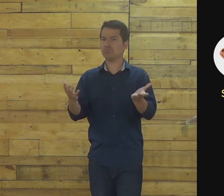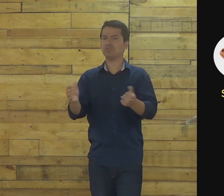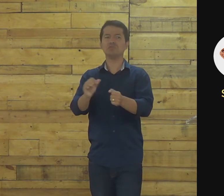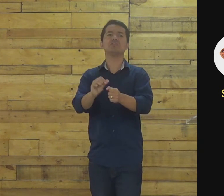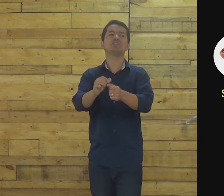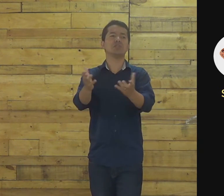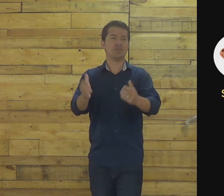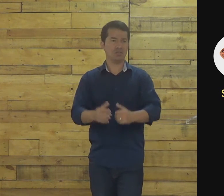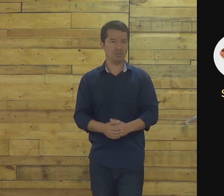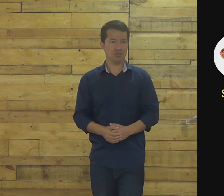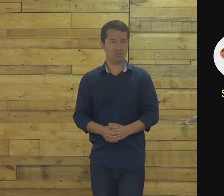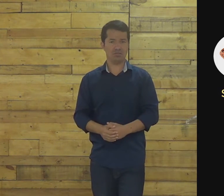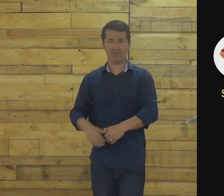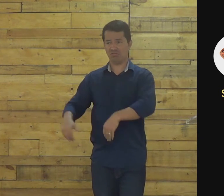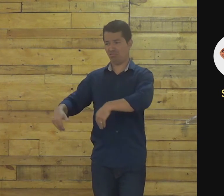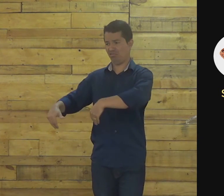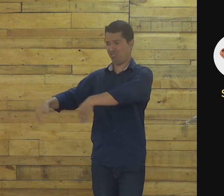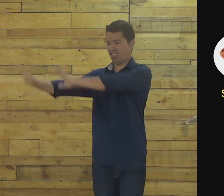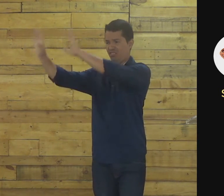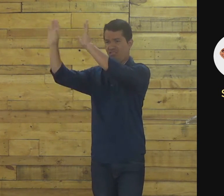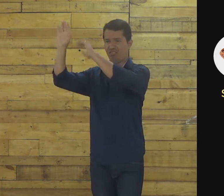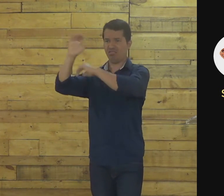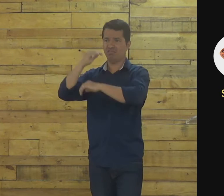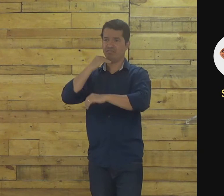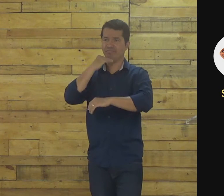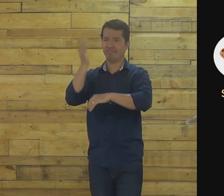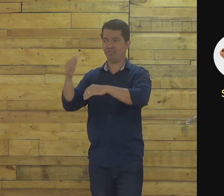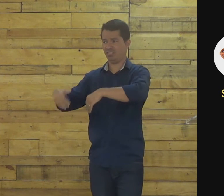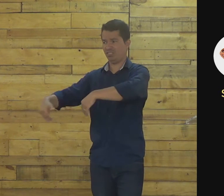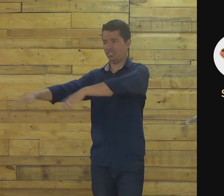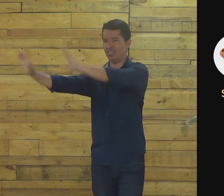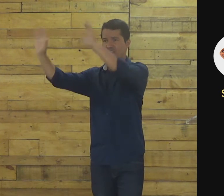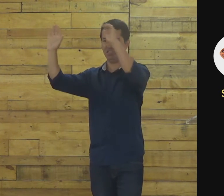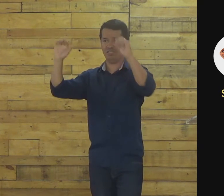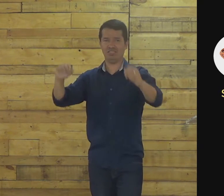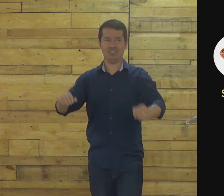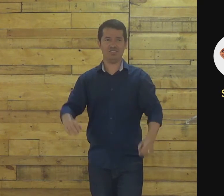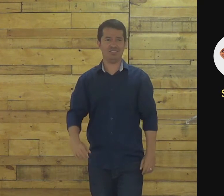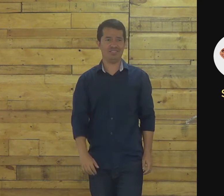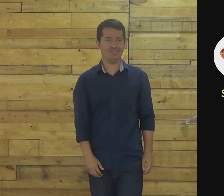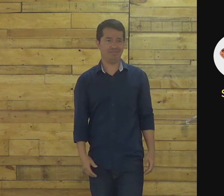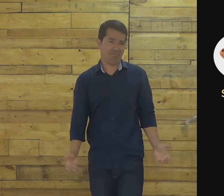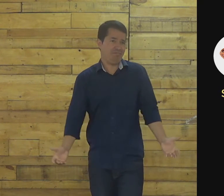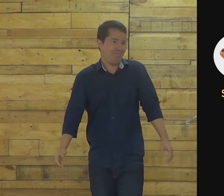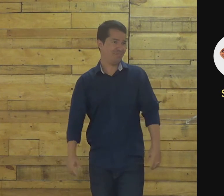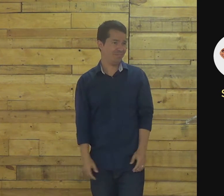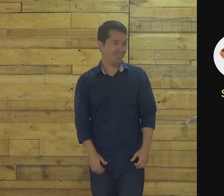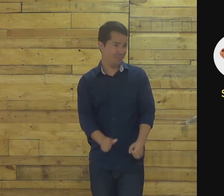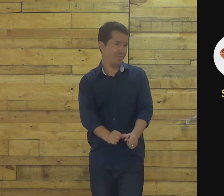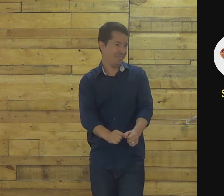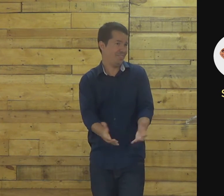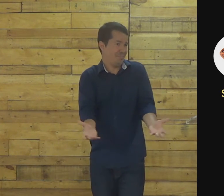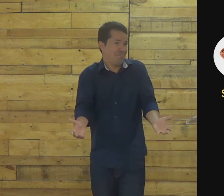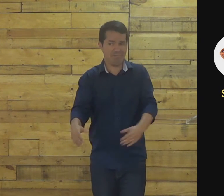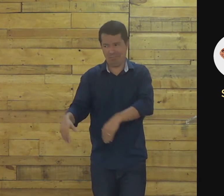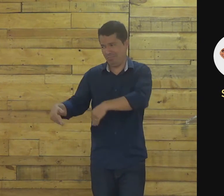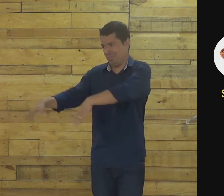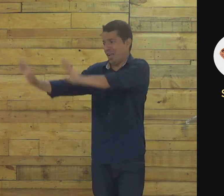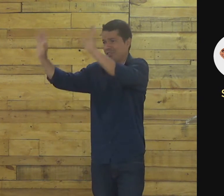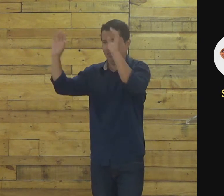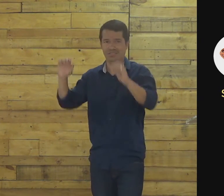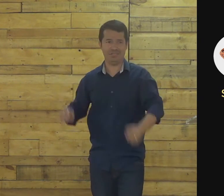gasolina. O que acontece com o carro? Não serve para nada. Ué, se não anda, para que que vai servir? Não